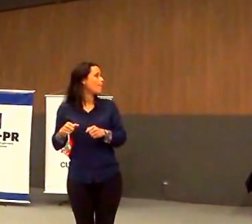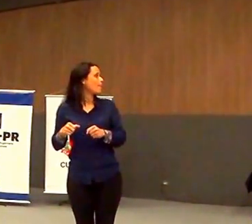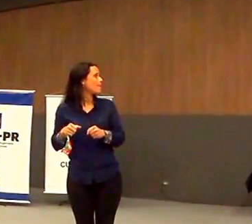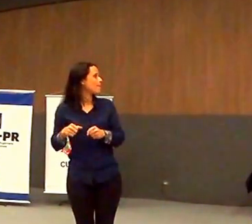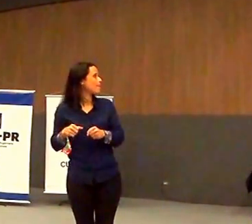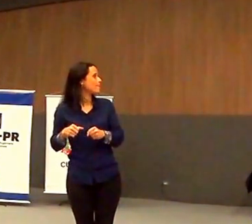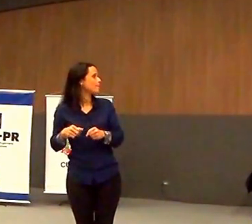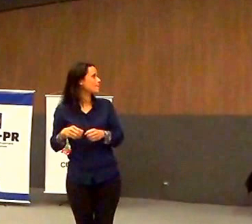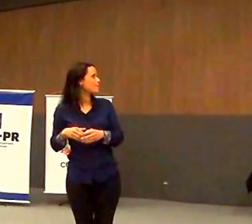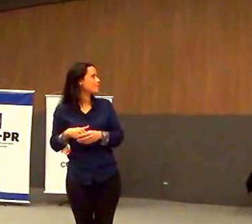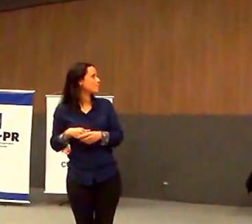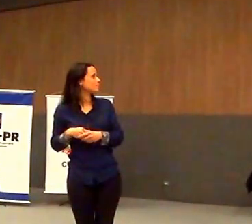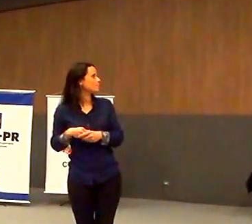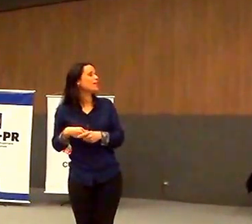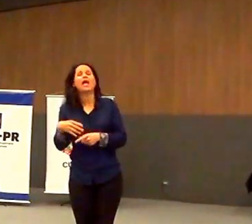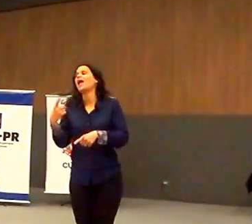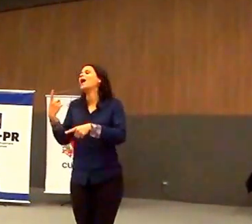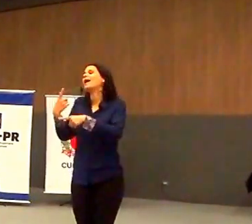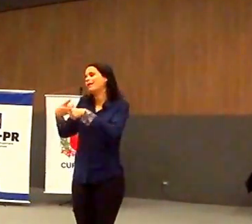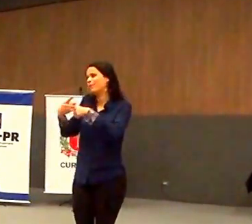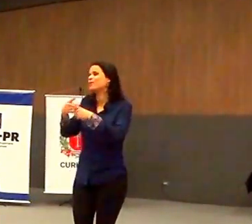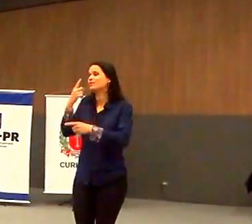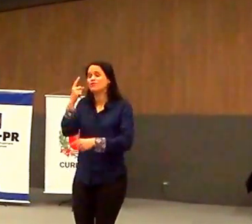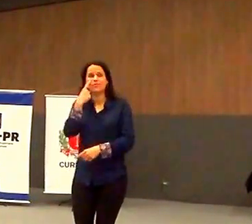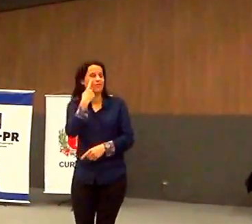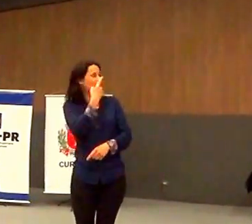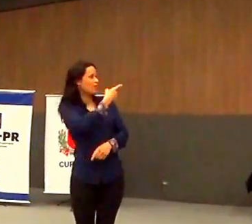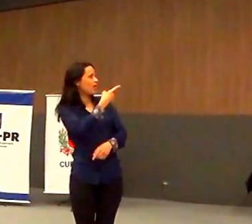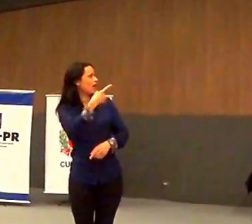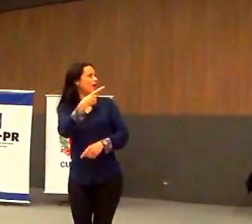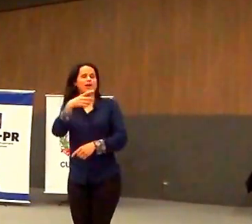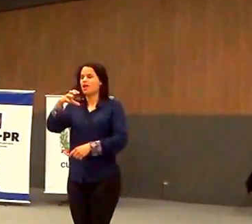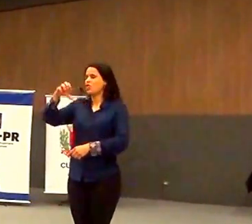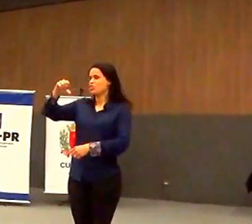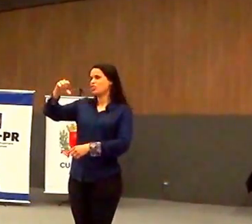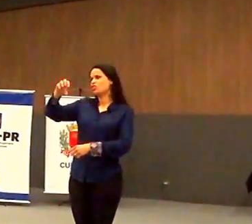né, que chegam a essa faixa etária também é menor.